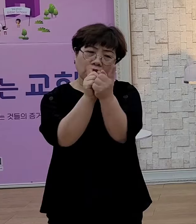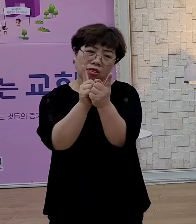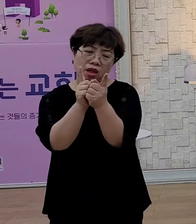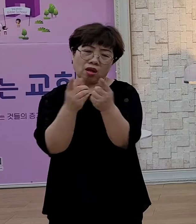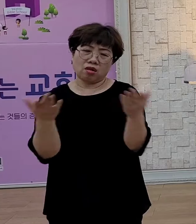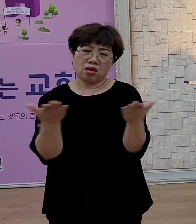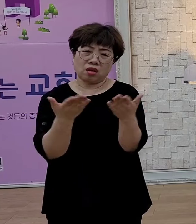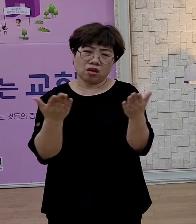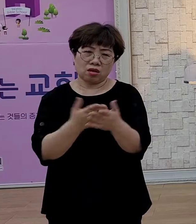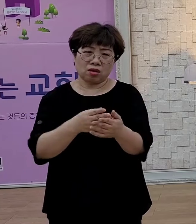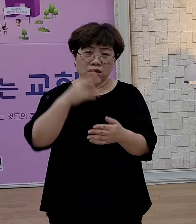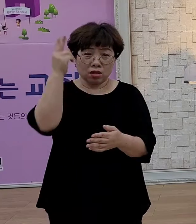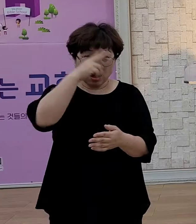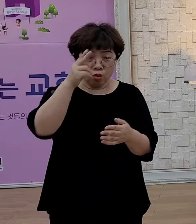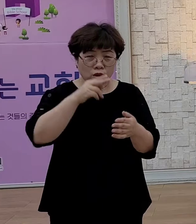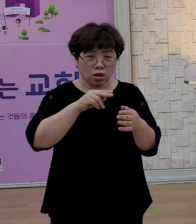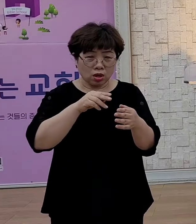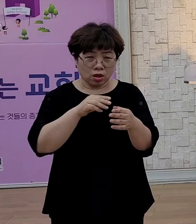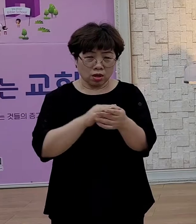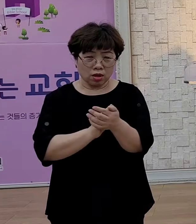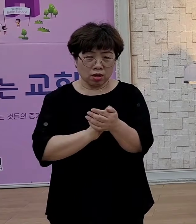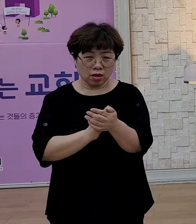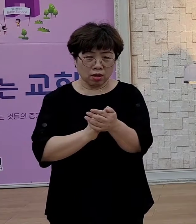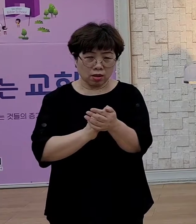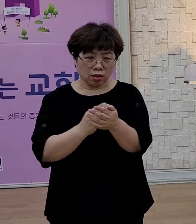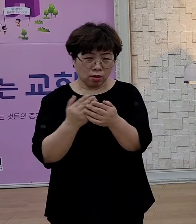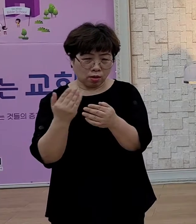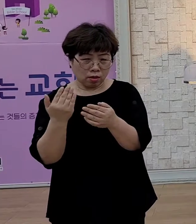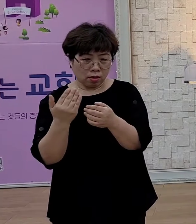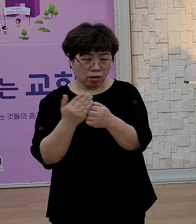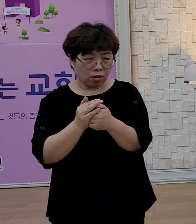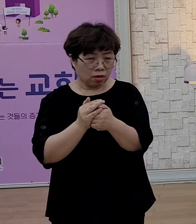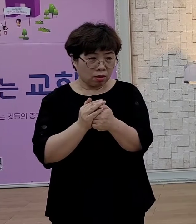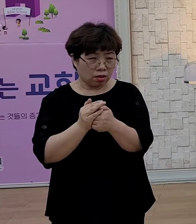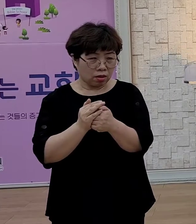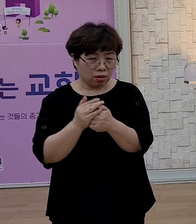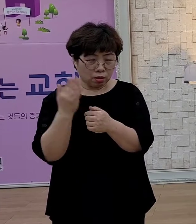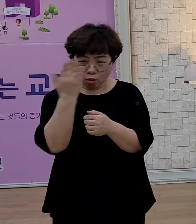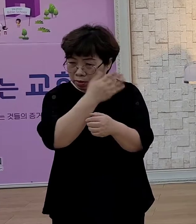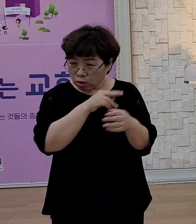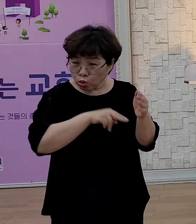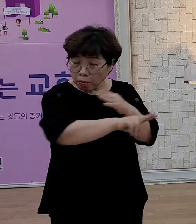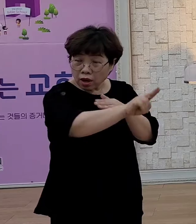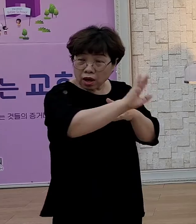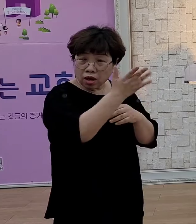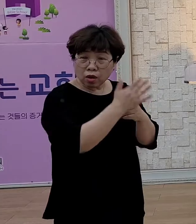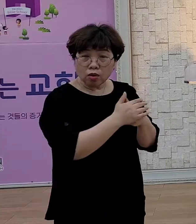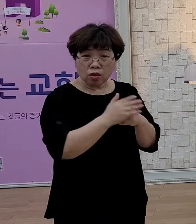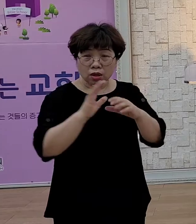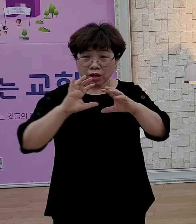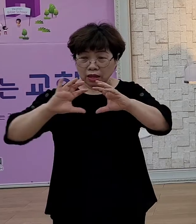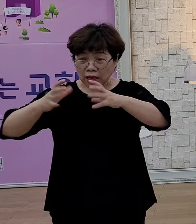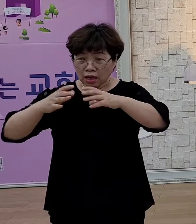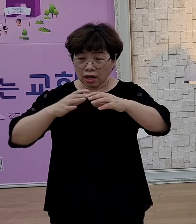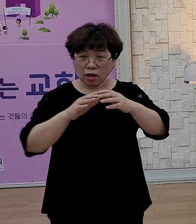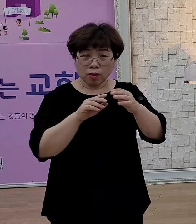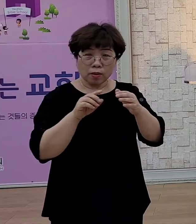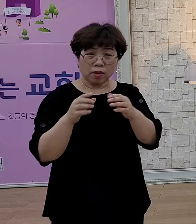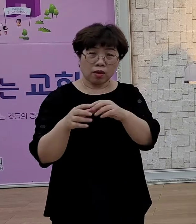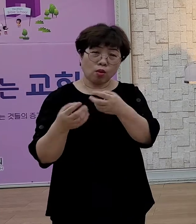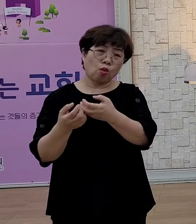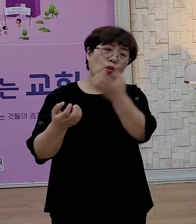다윗 사울을 피해서 도망다녀야 돼요. 적국으로 망명을 해야 돼요. 그곳에 갔는데